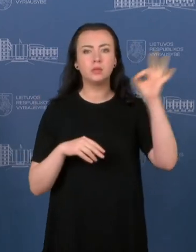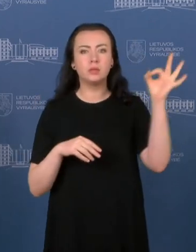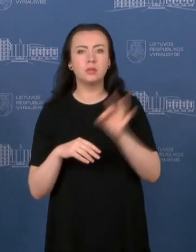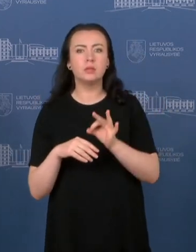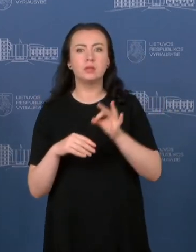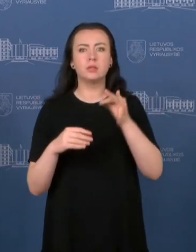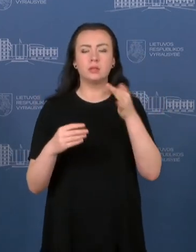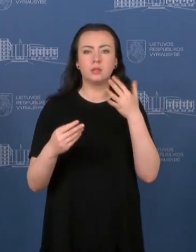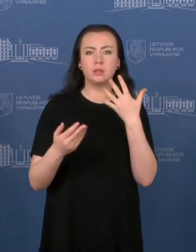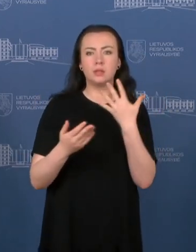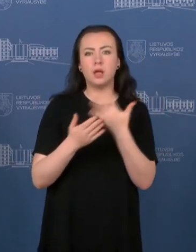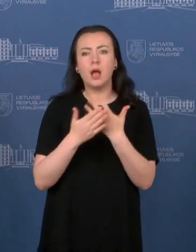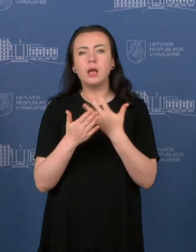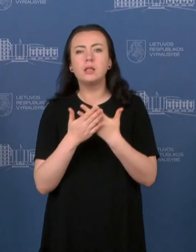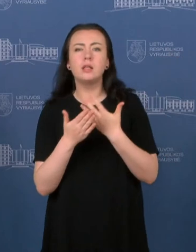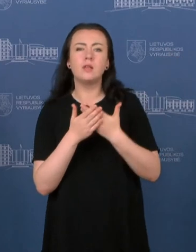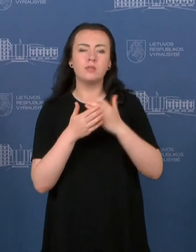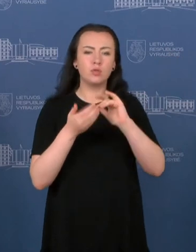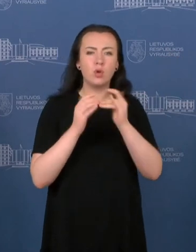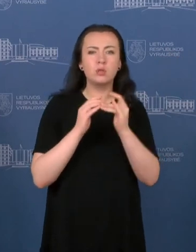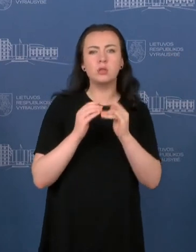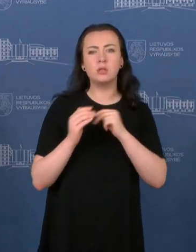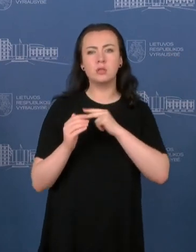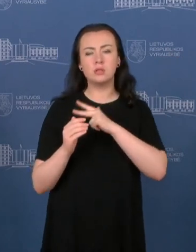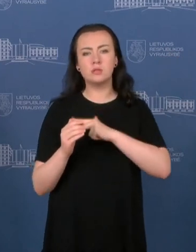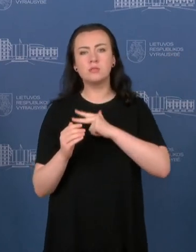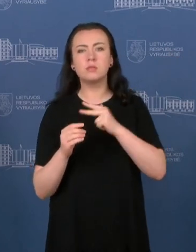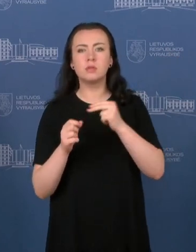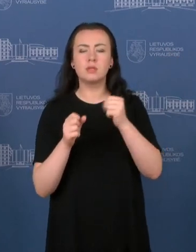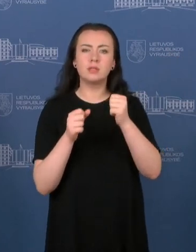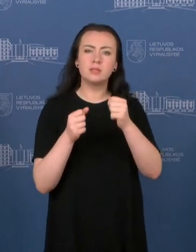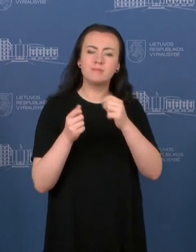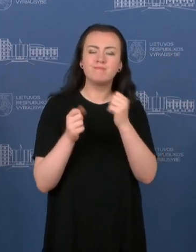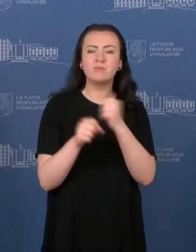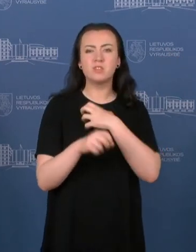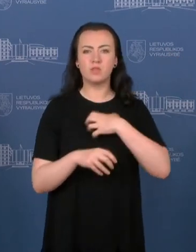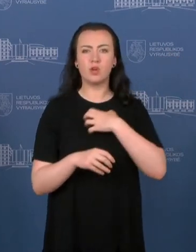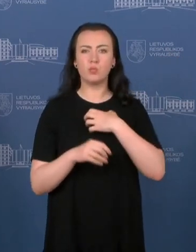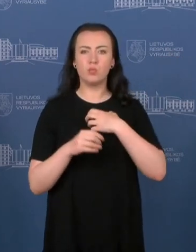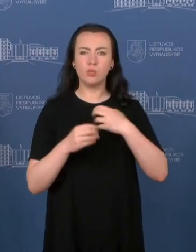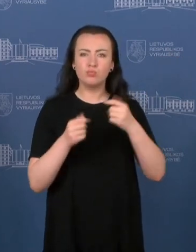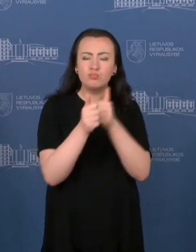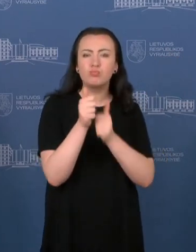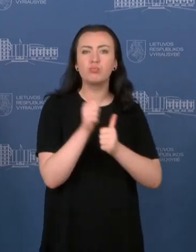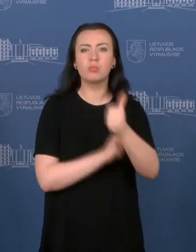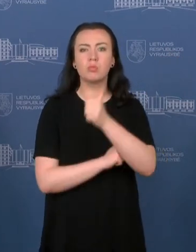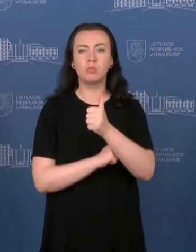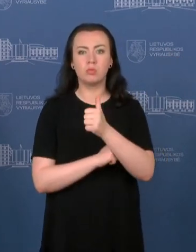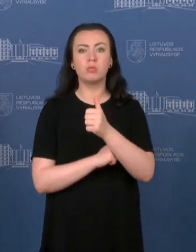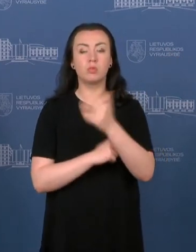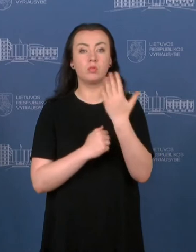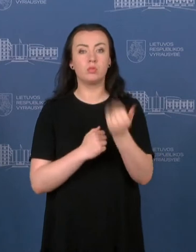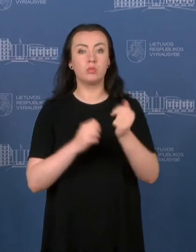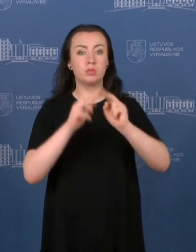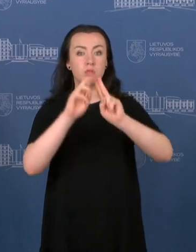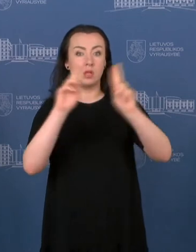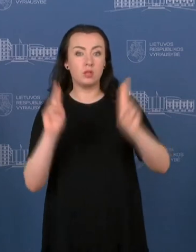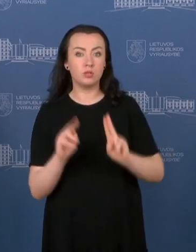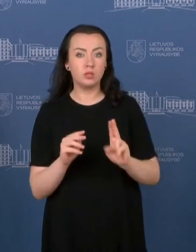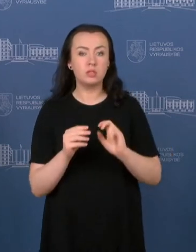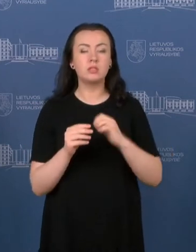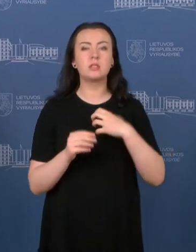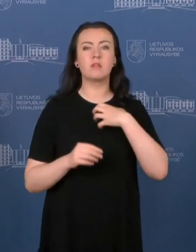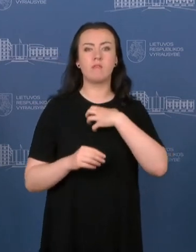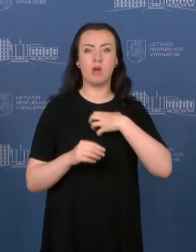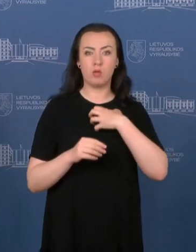aktyvių žmonių socialiniuose tinkluose prašoma, kad būtų nacionalinių įvykių, tai šiuo atveju tai yra nacionalinės svarbos įvykis, yra tam